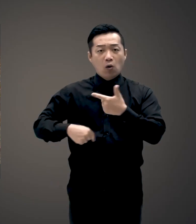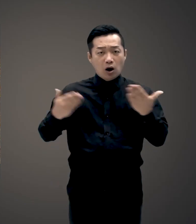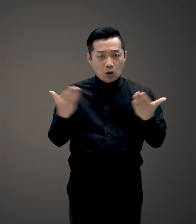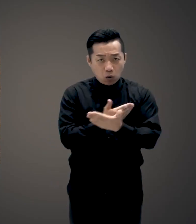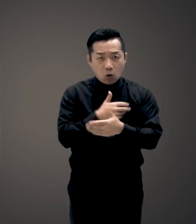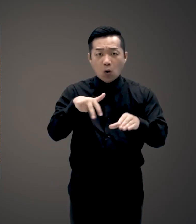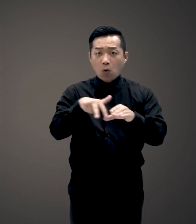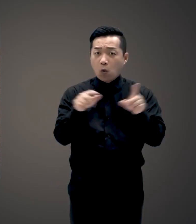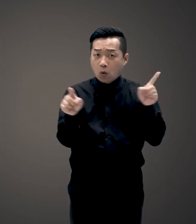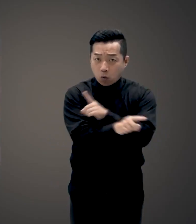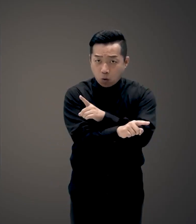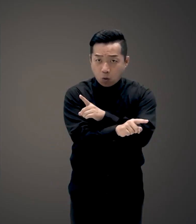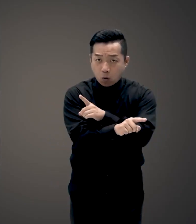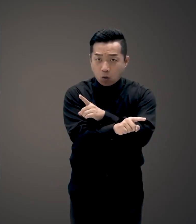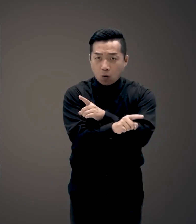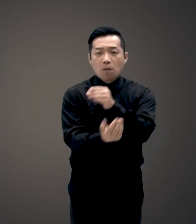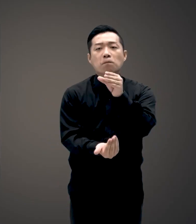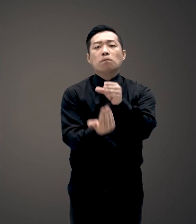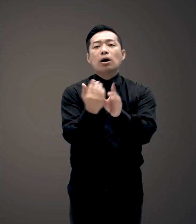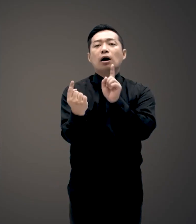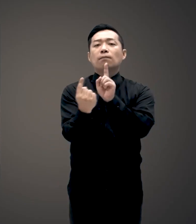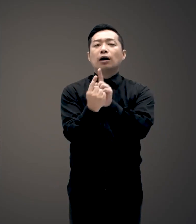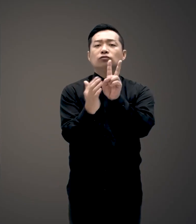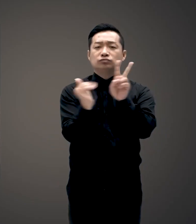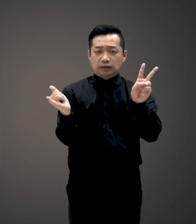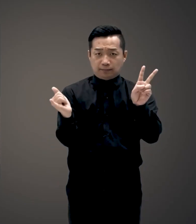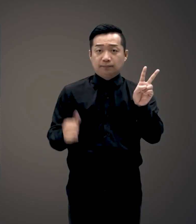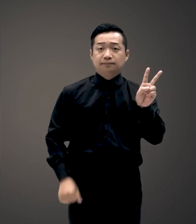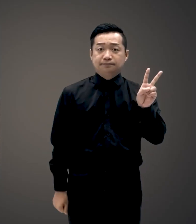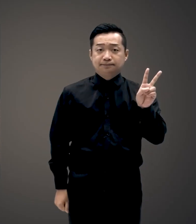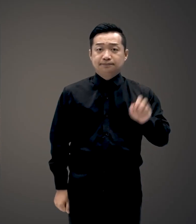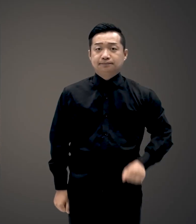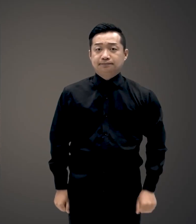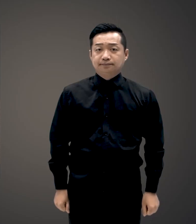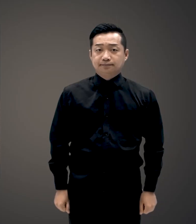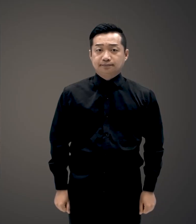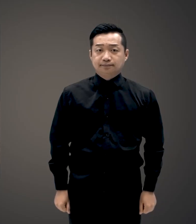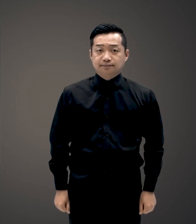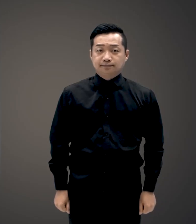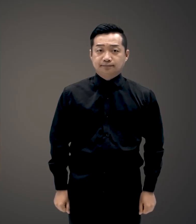회심과 개종이라는 일생일대의 사건을 겪은 두 인물의 만남.